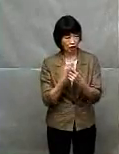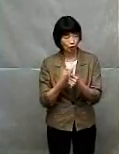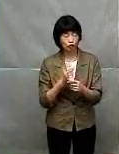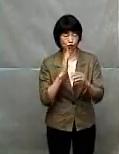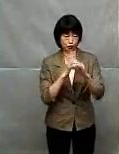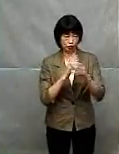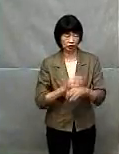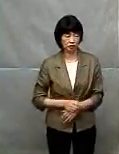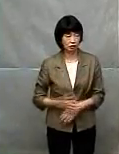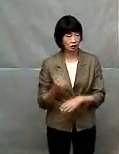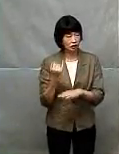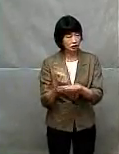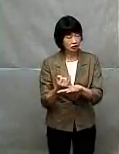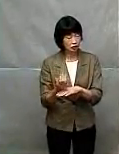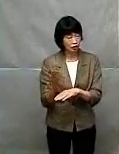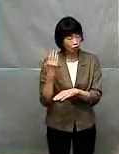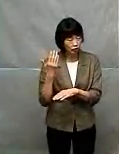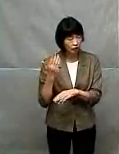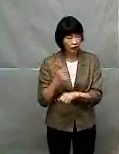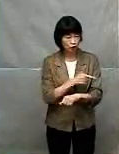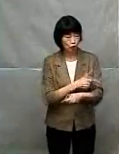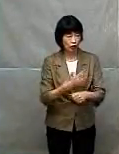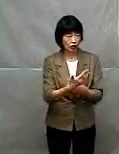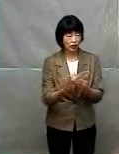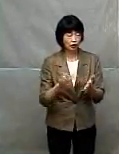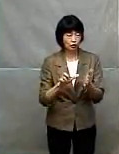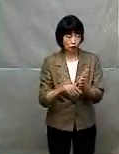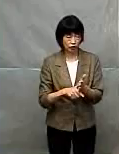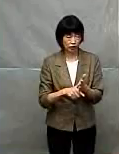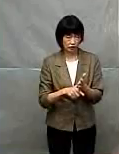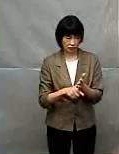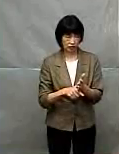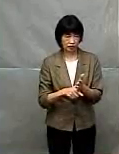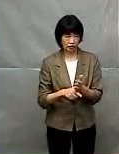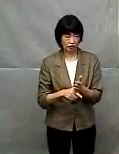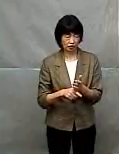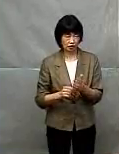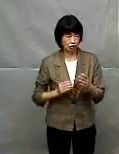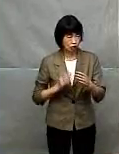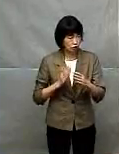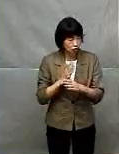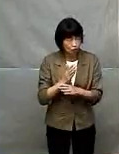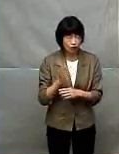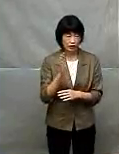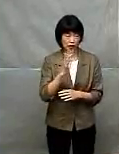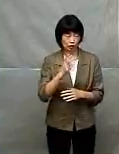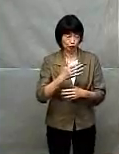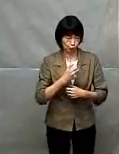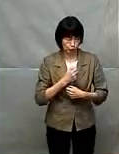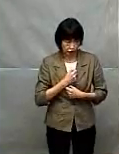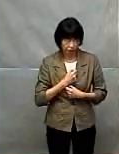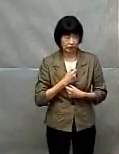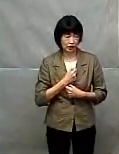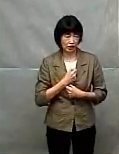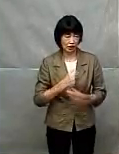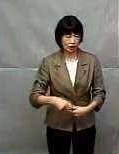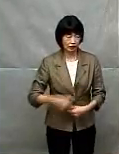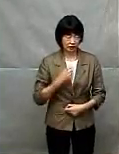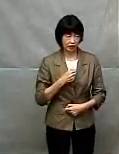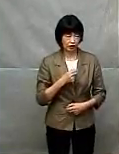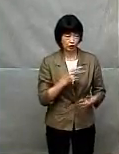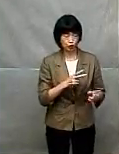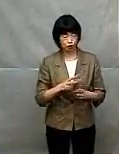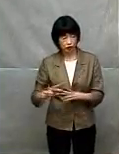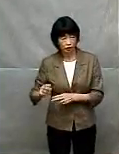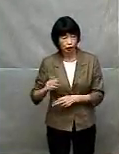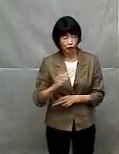ですね、6月14日の記者会見で、行き過ぎた内容にならない、自粛するものは自粛し、健全な形で制度が発展していくことを目指すべきだという